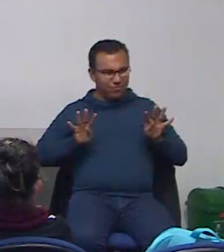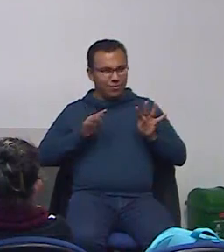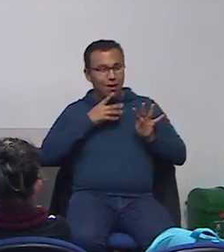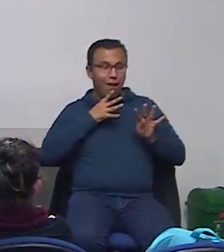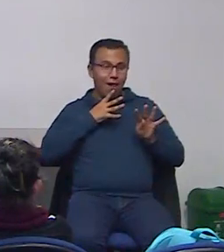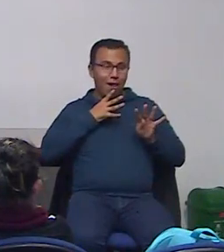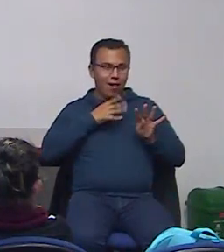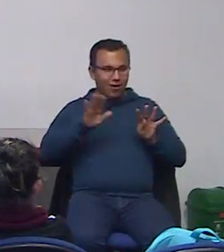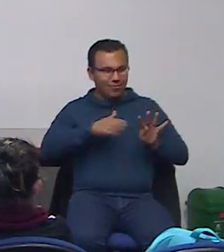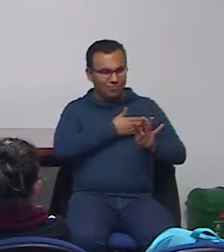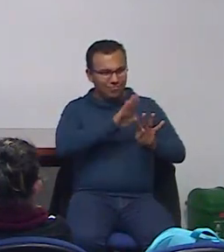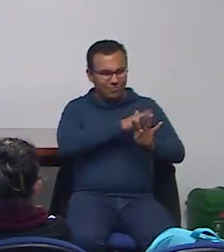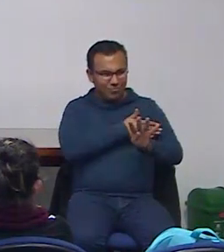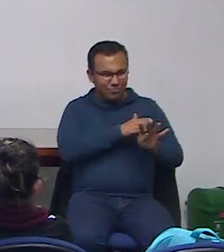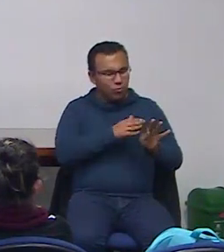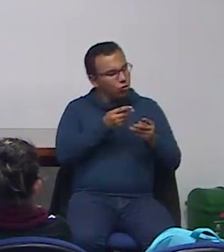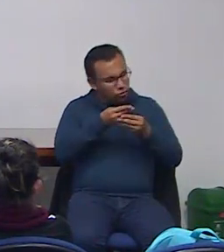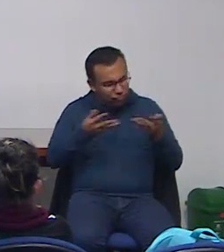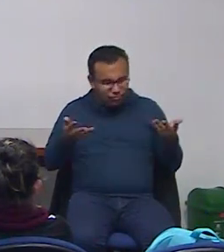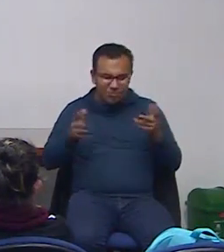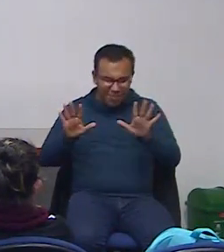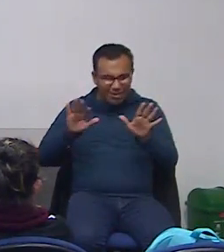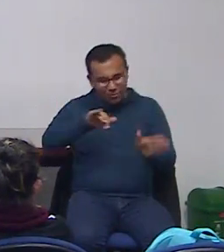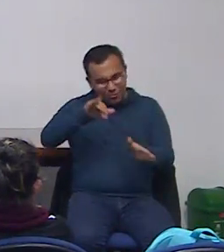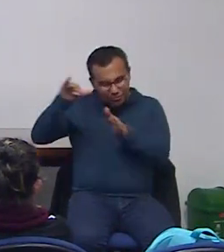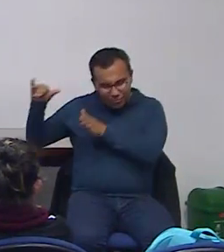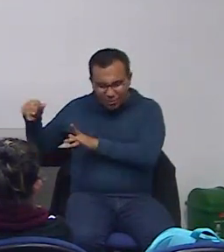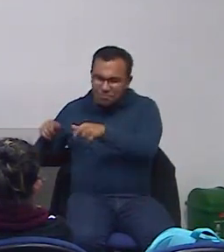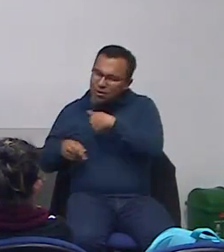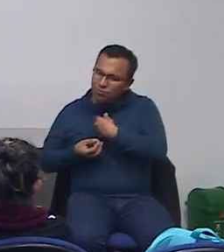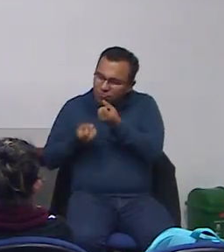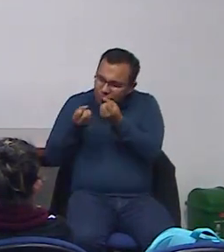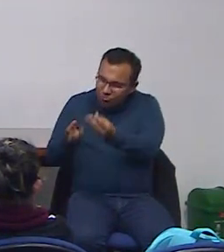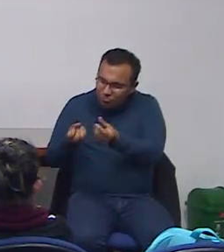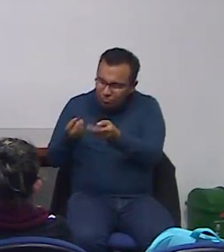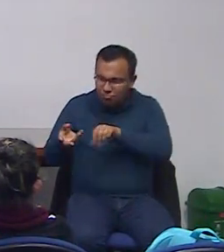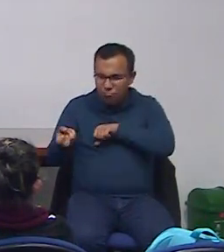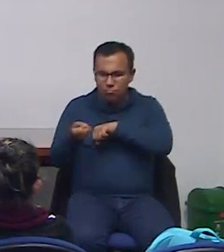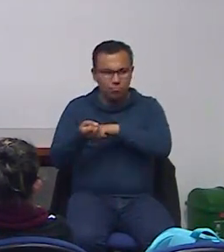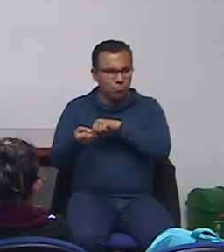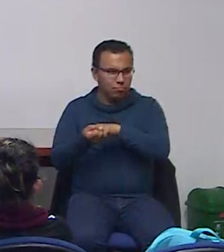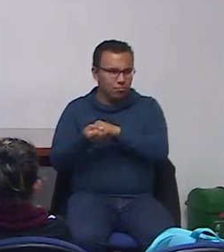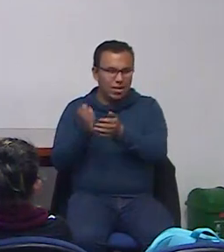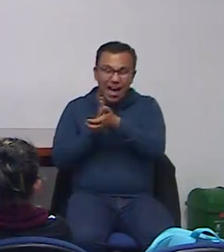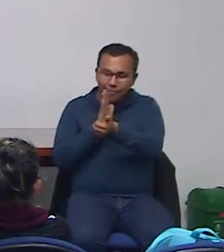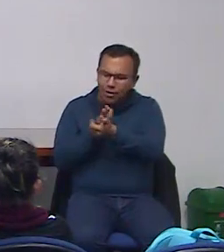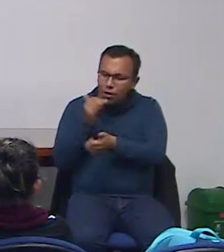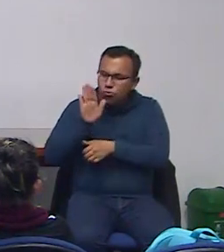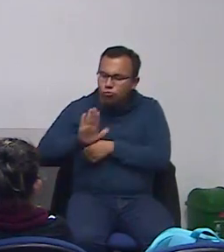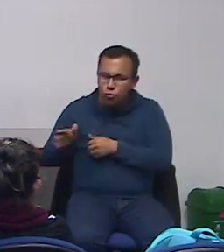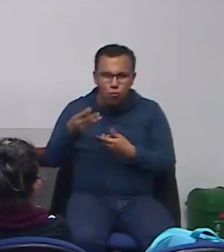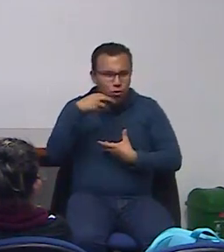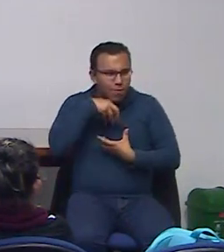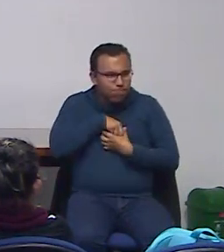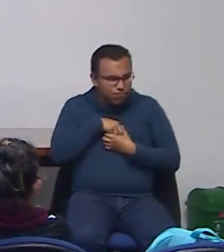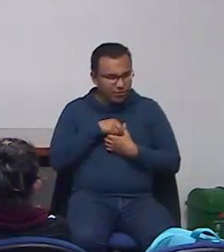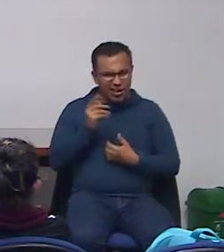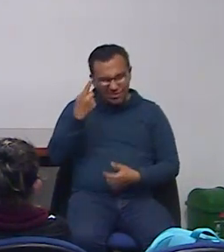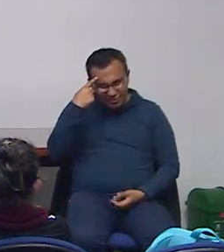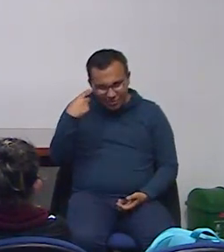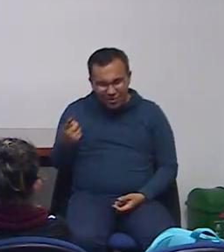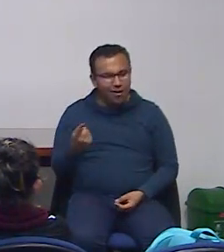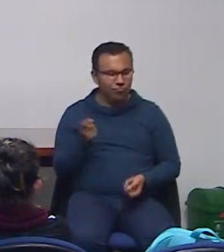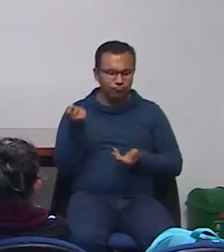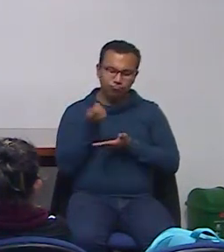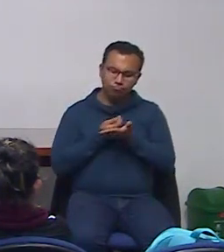la persona esté feliz Pero además brindarle las herramientas que realmente necesita y enfocarnos en el talento de la persona en lo que es bueno en lo que sabe hacer